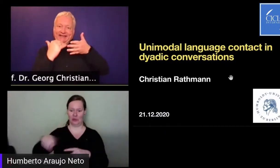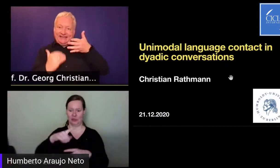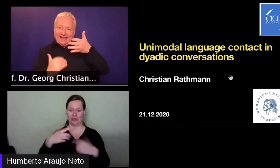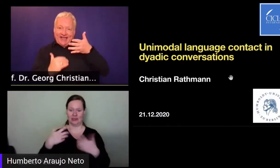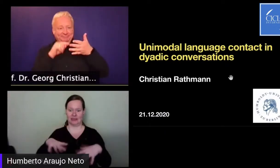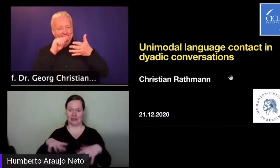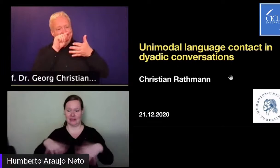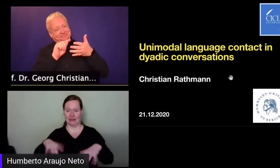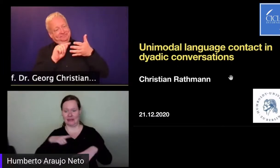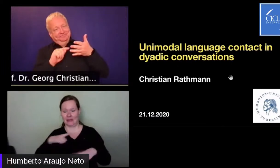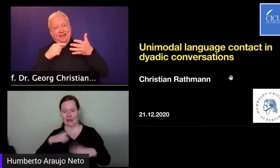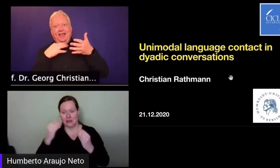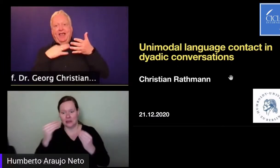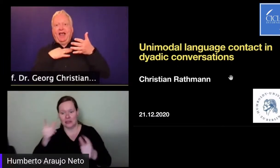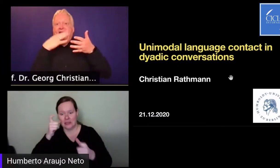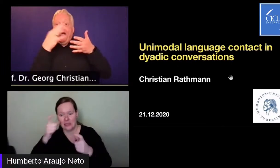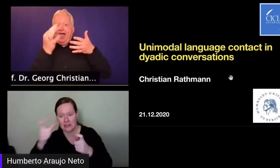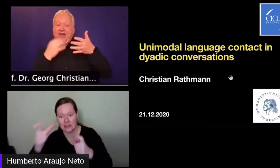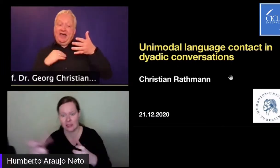a participar.